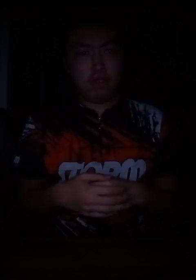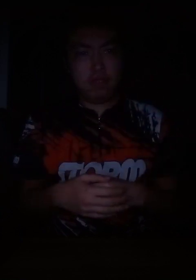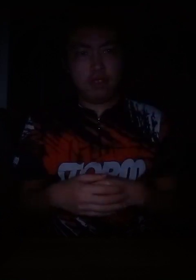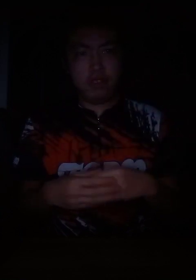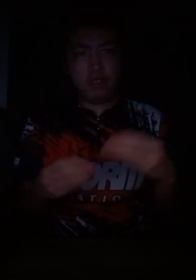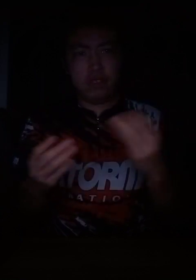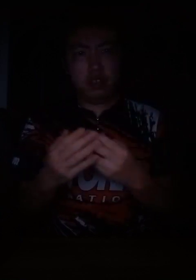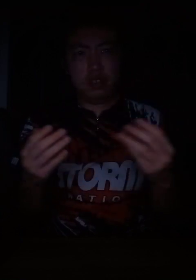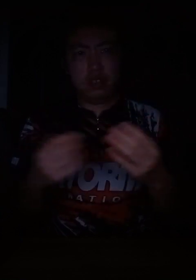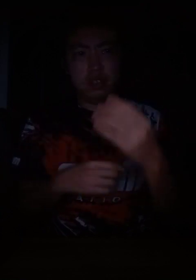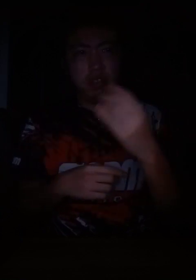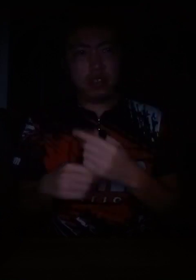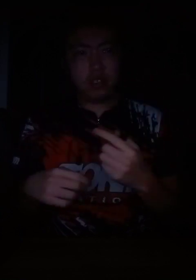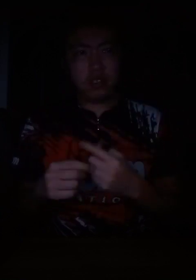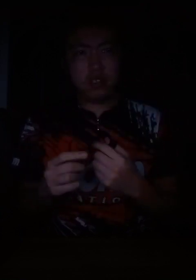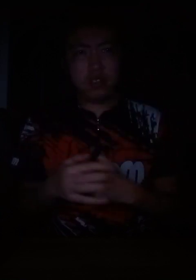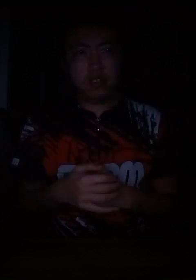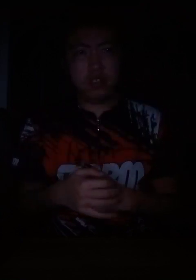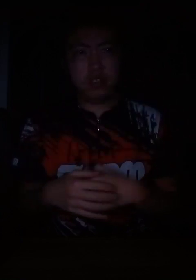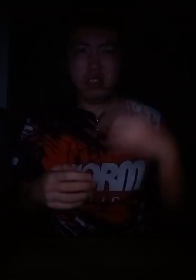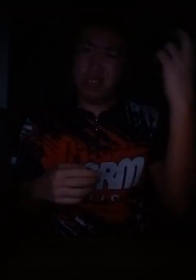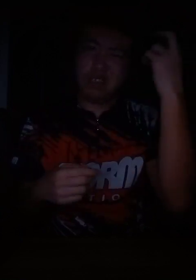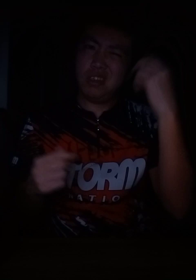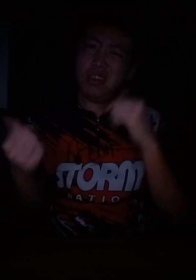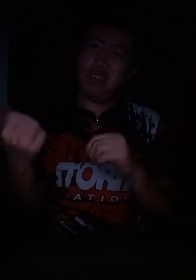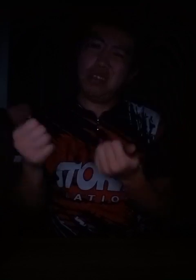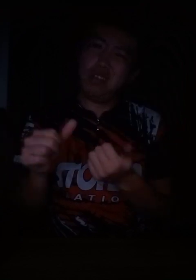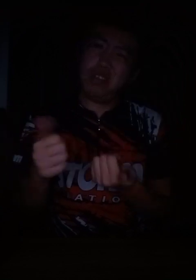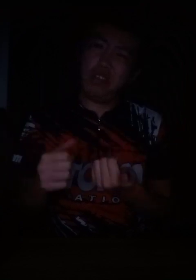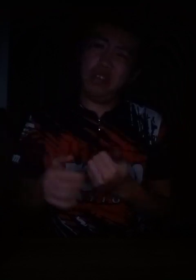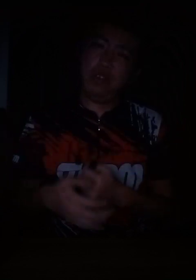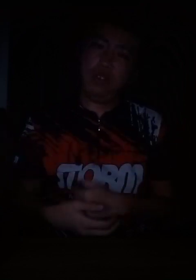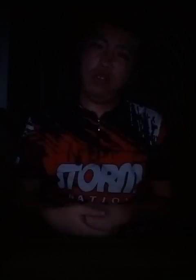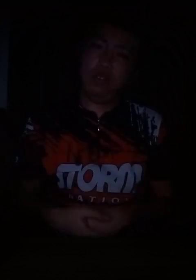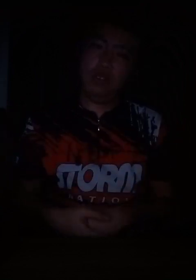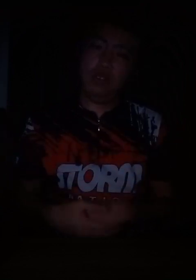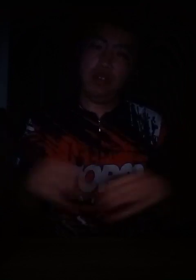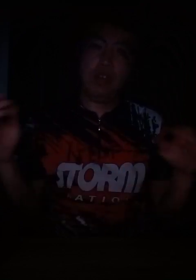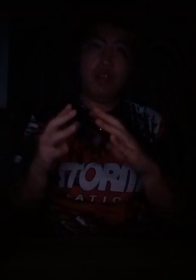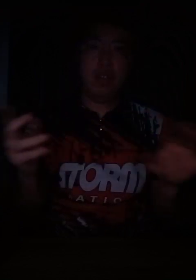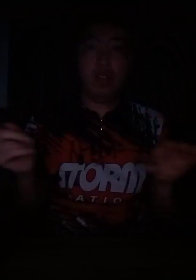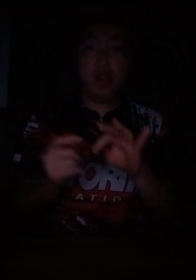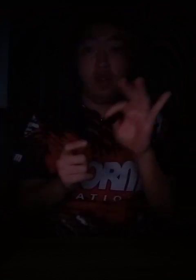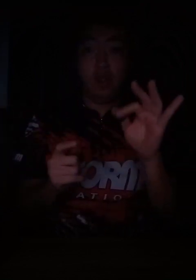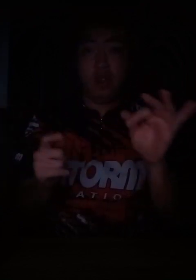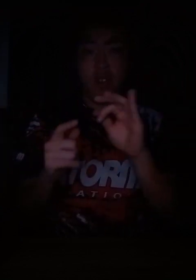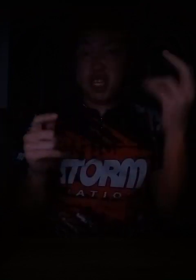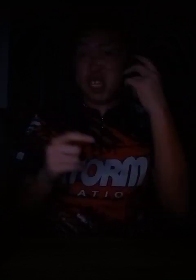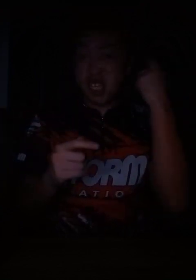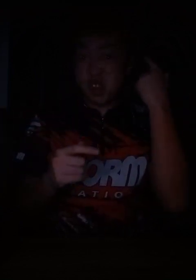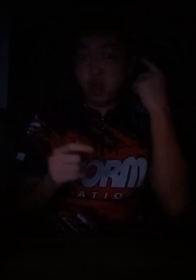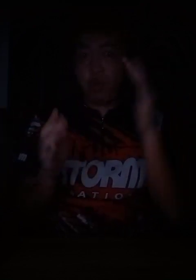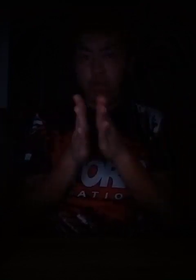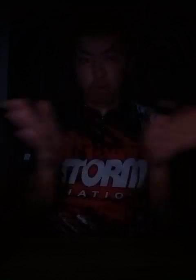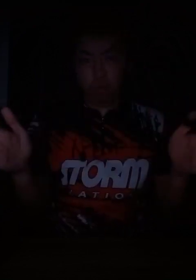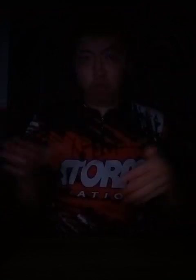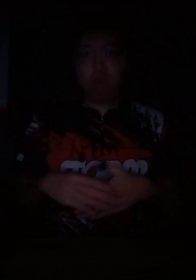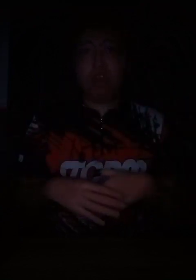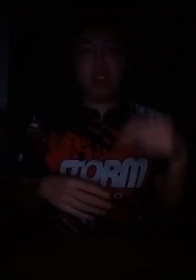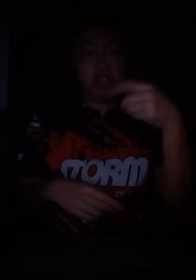누르고서는 가슴을 갖다 아파가고 예진차면 나 죽었을 거예요. 잠시 뒤 승객들이 경찰에 신고하기 시작하자 A씨는